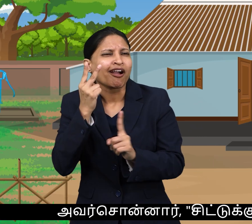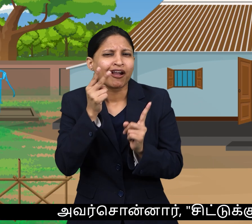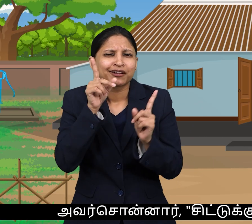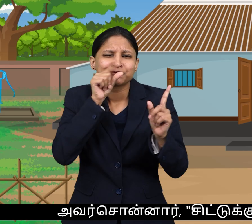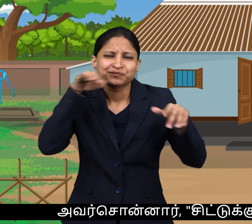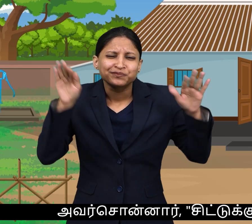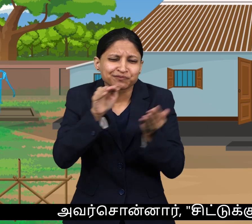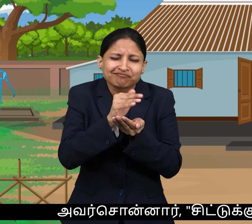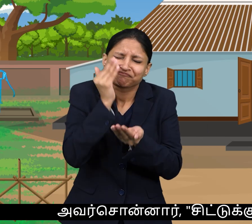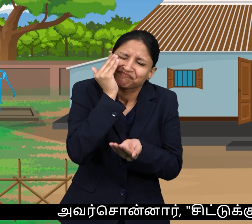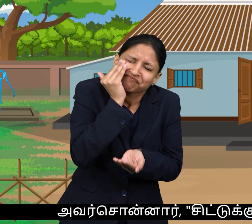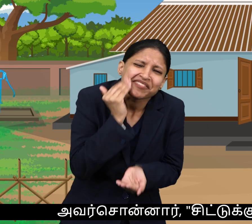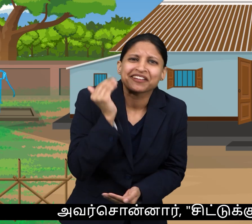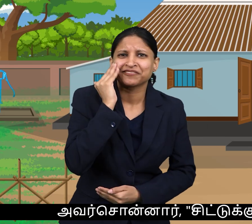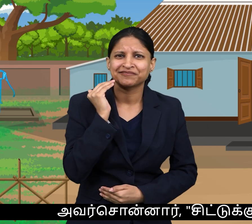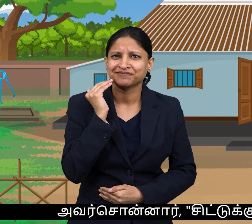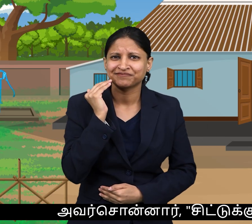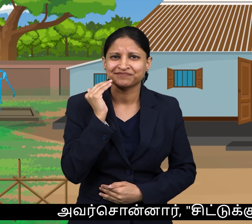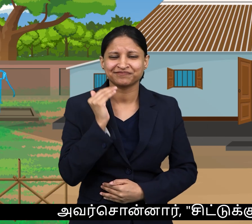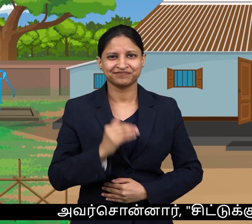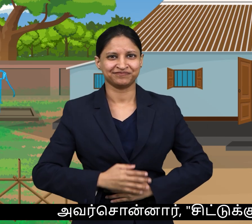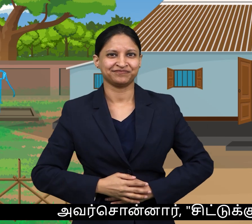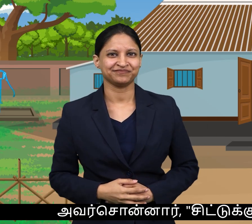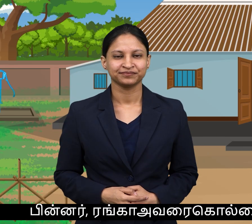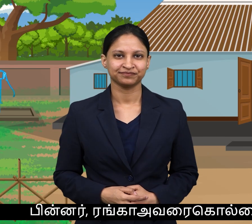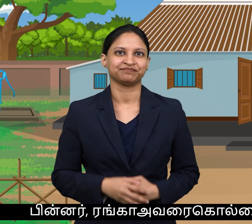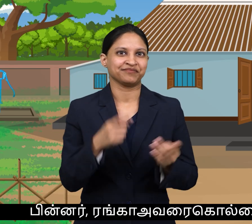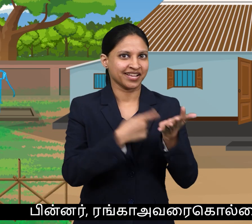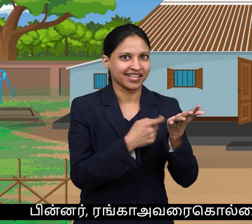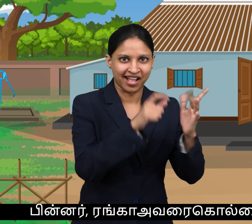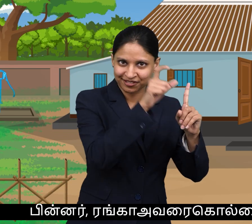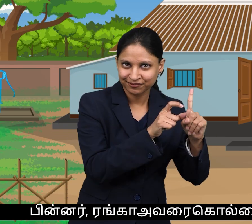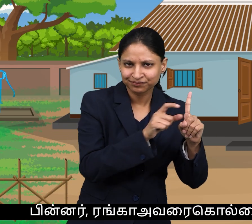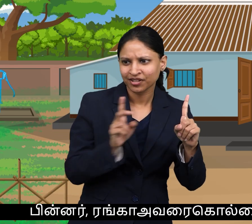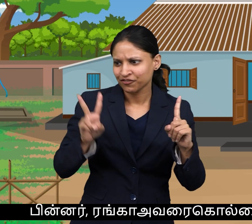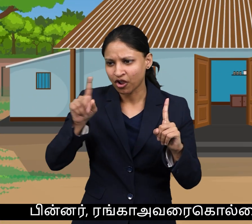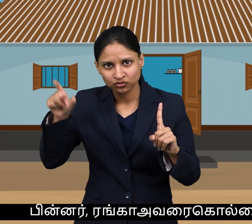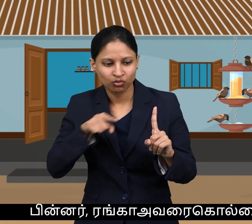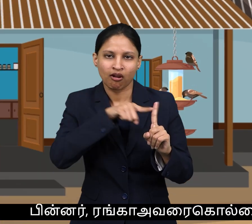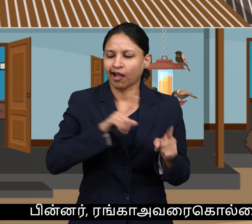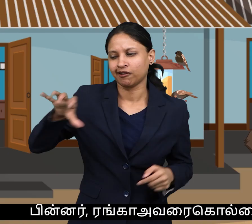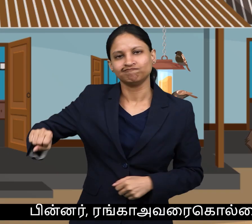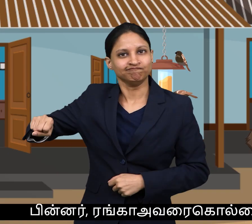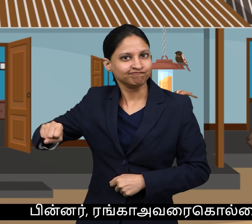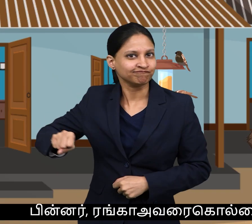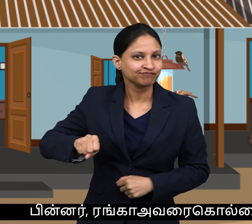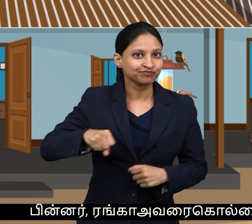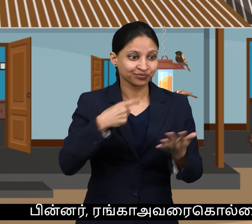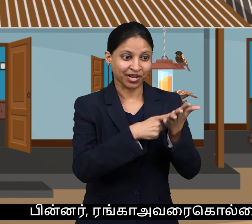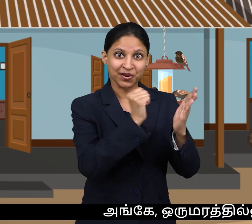அவர் சொன்னார், சிட்டுக்குருவிகள் ரொம்ப அழகா இருக்கு. பின்னர் ரங்கா அவரை கொல்லைப்புறத்திற்கு அழைத்து சென்றார்.